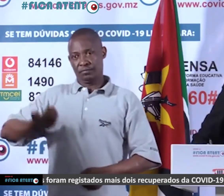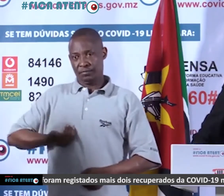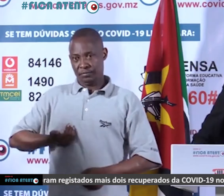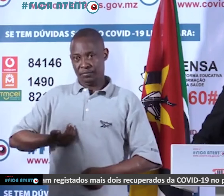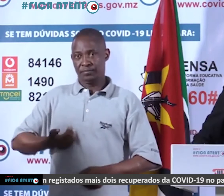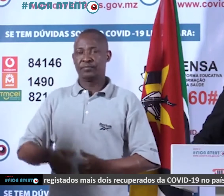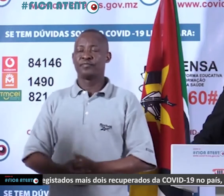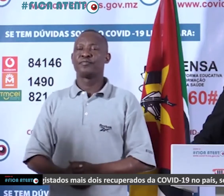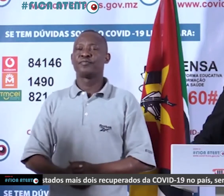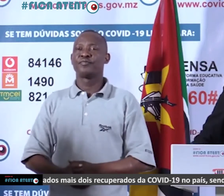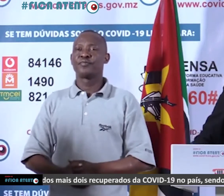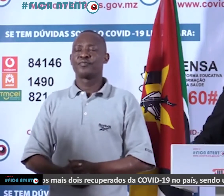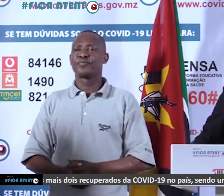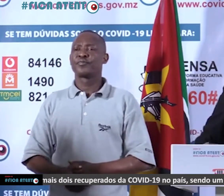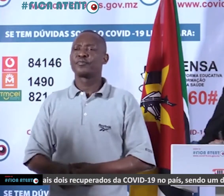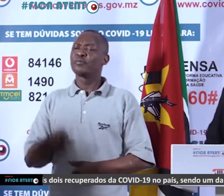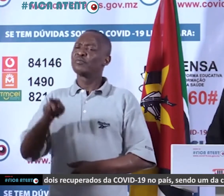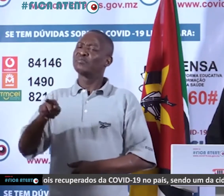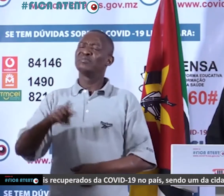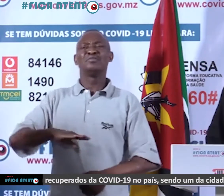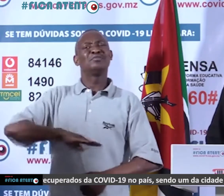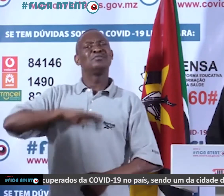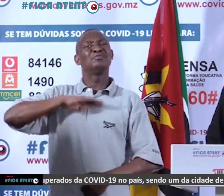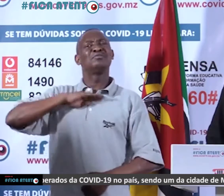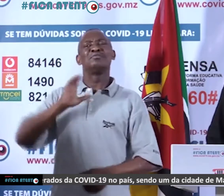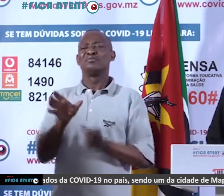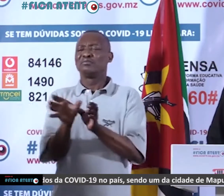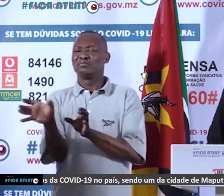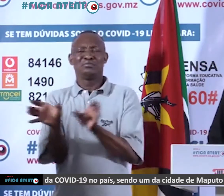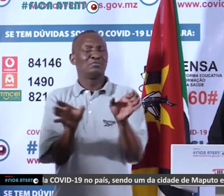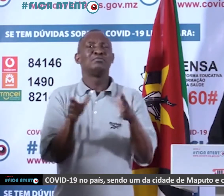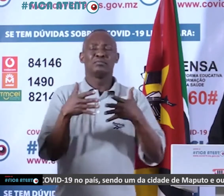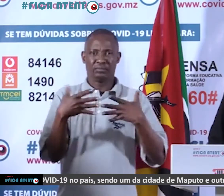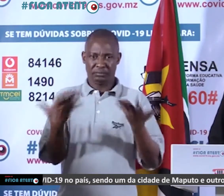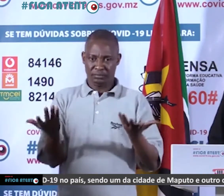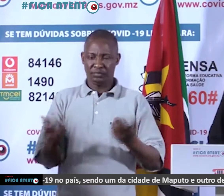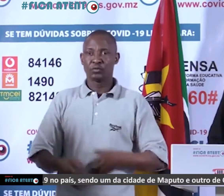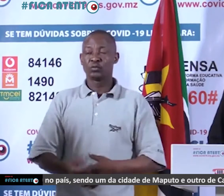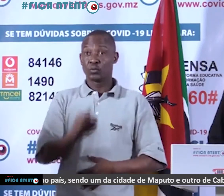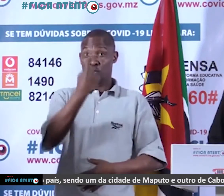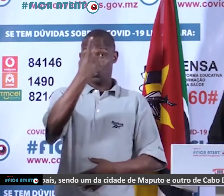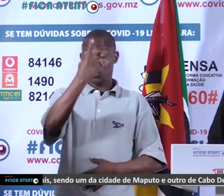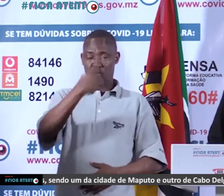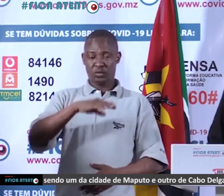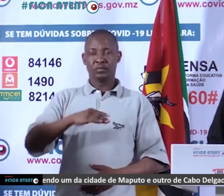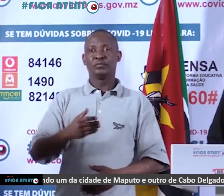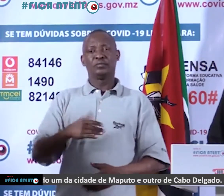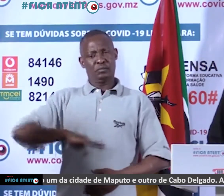Em termos de distribuição por idade, dizer que um caso está abaixo dos 5 anos de